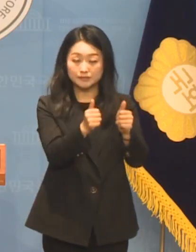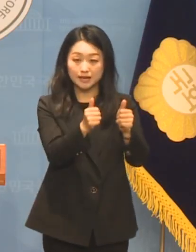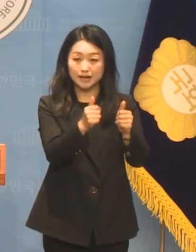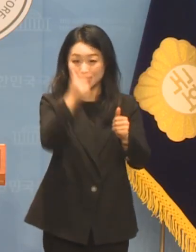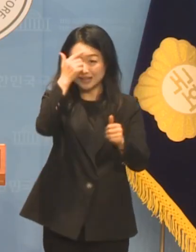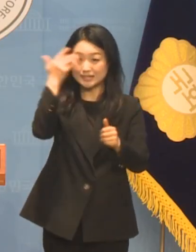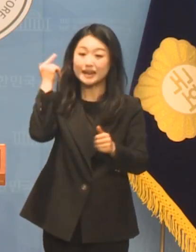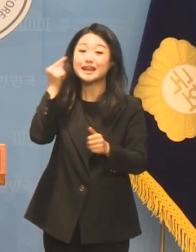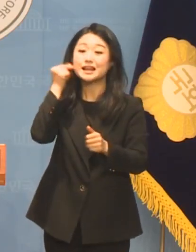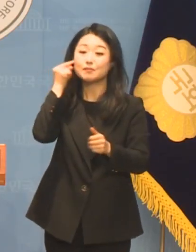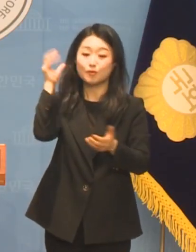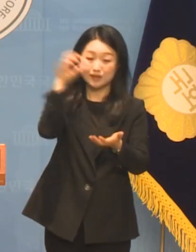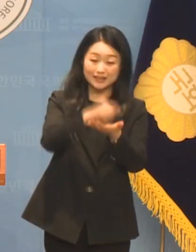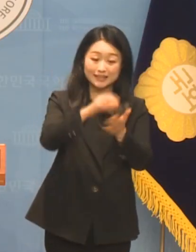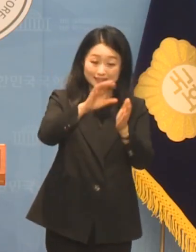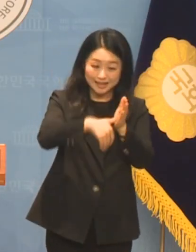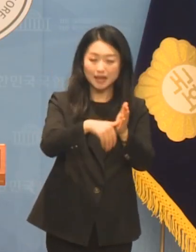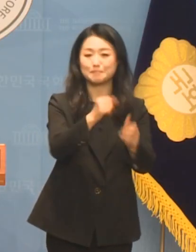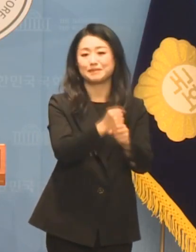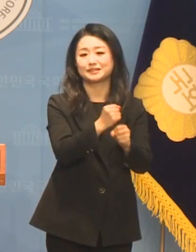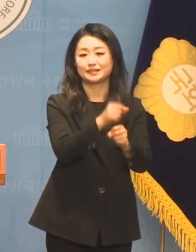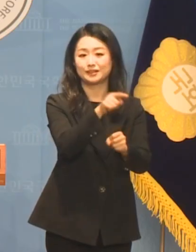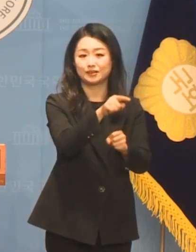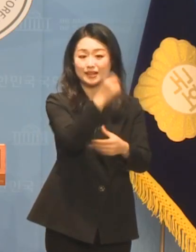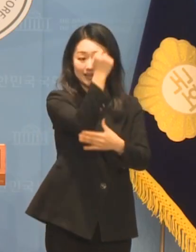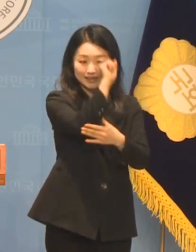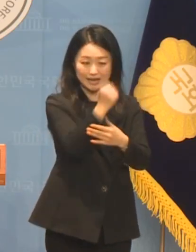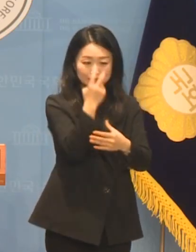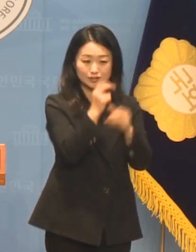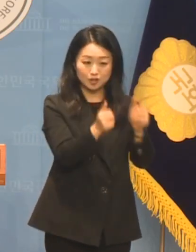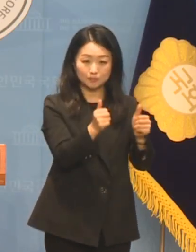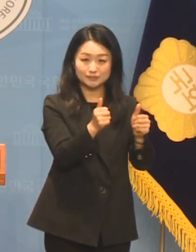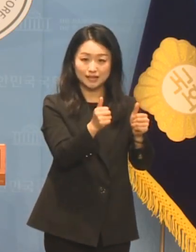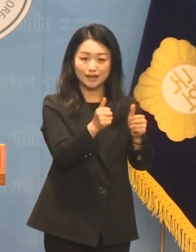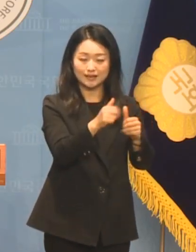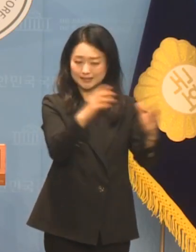일제시대의 산물입니다. 낡은 검찰제도가